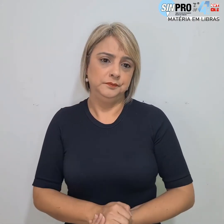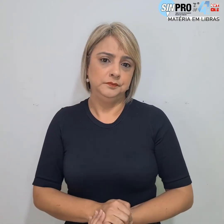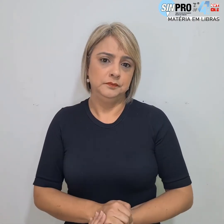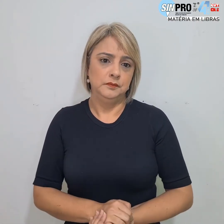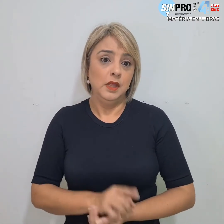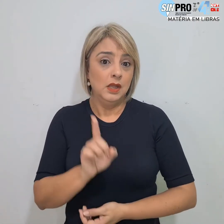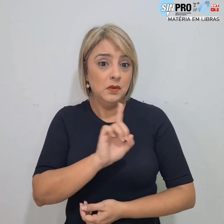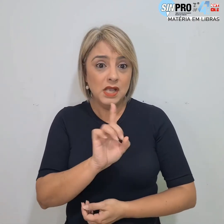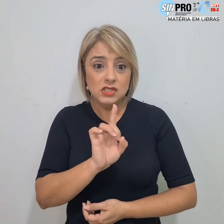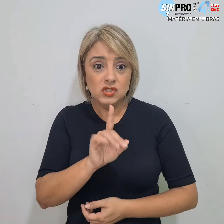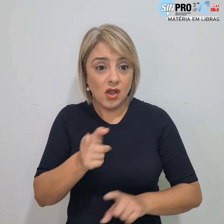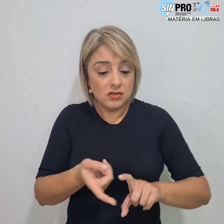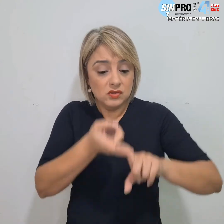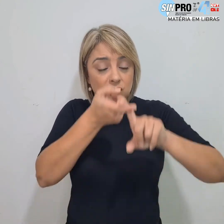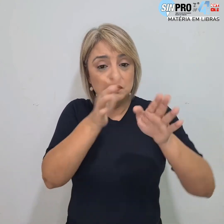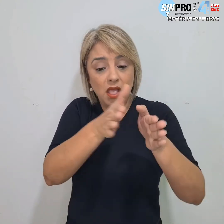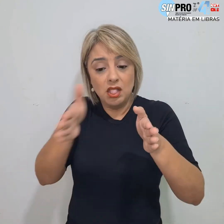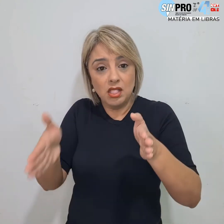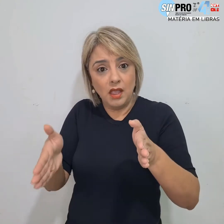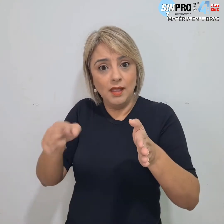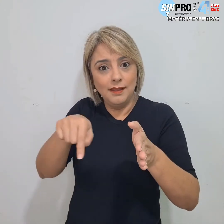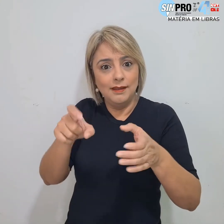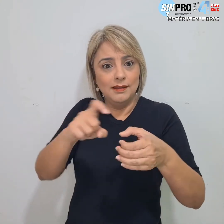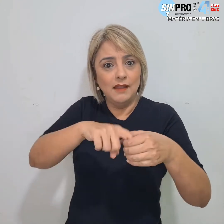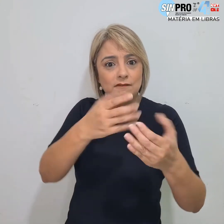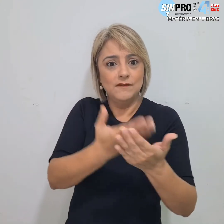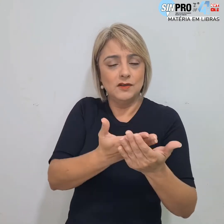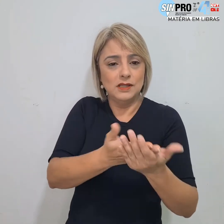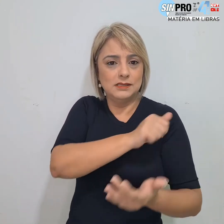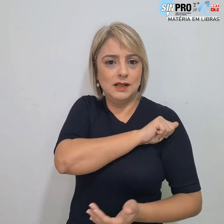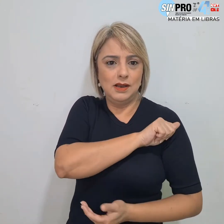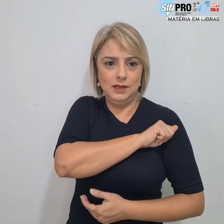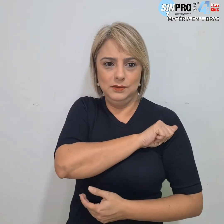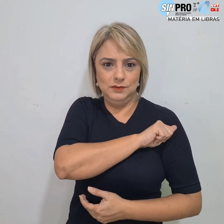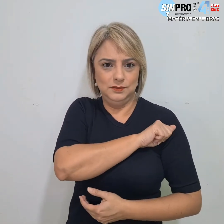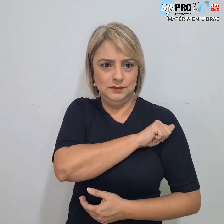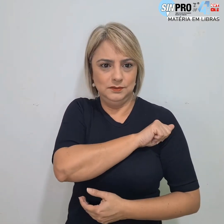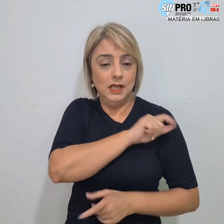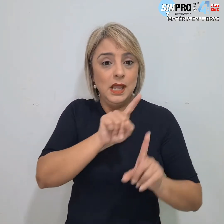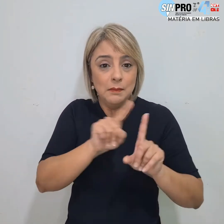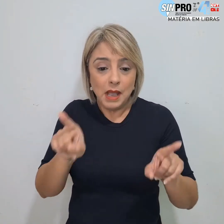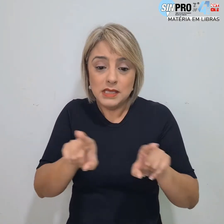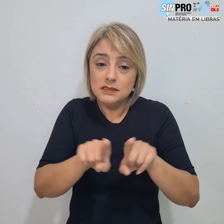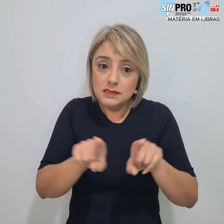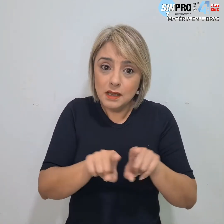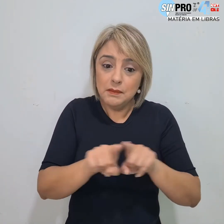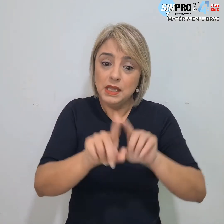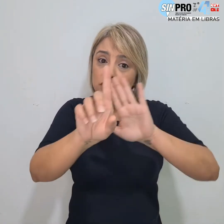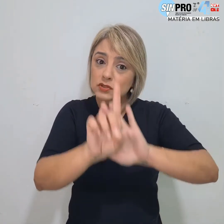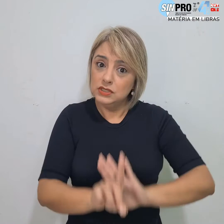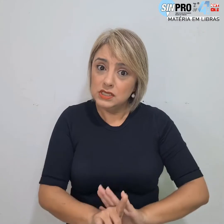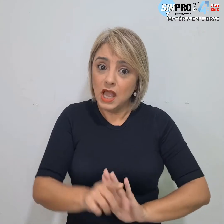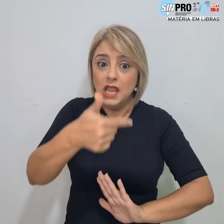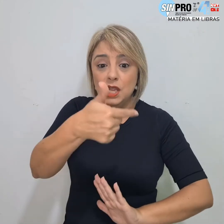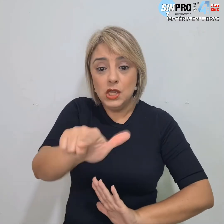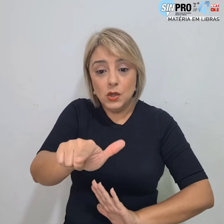Não é somente a suspensão por tempo indeterminado dos estudantes, mas também dos gestores e outros